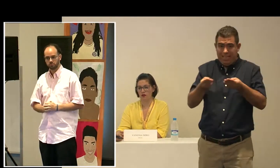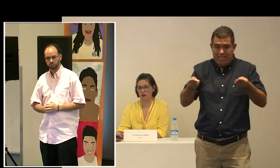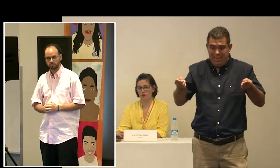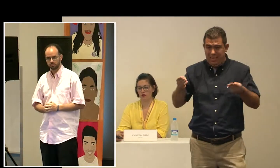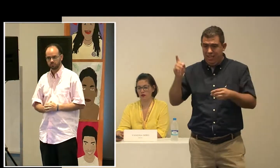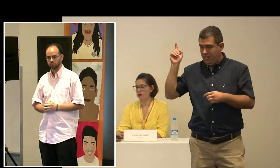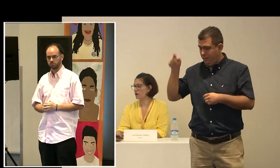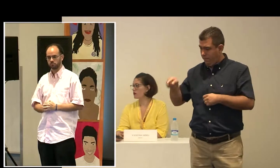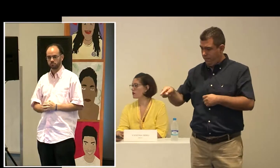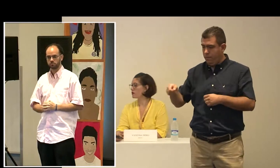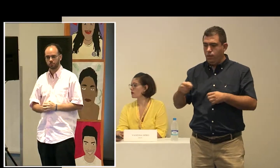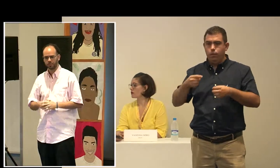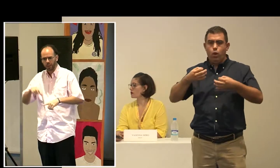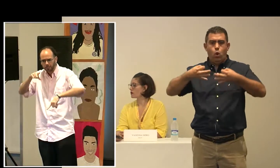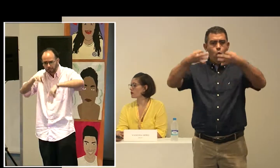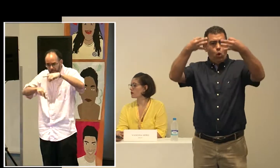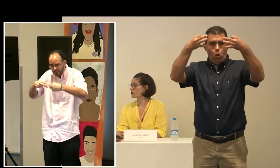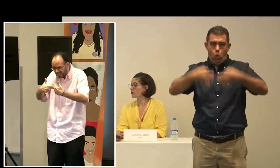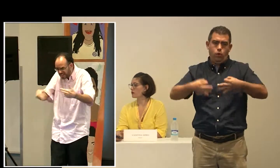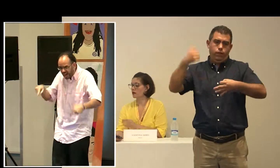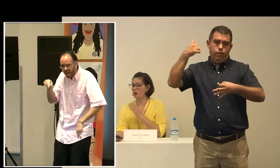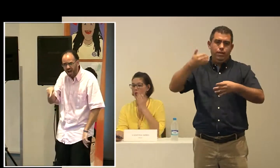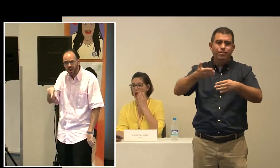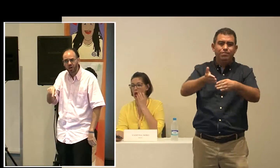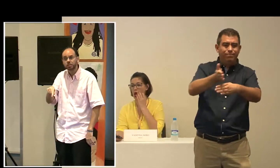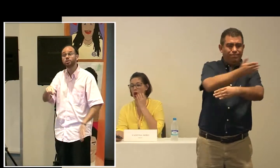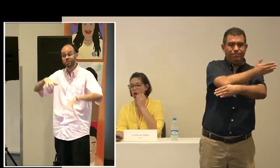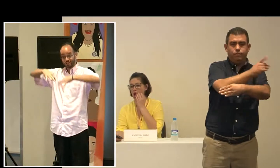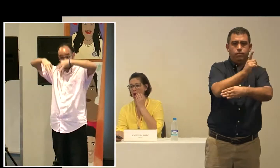esse reconhecimento.